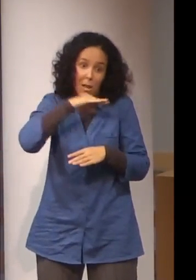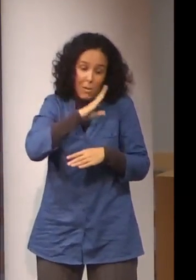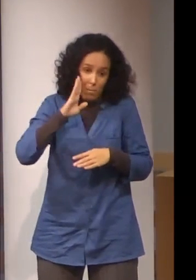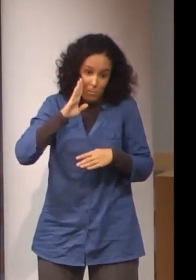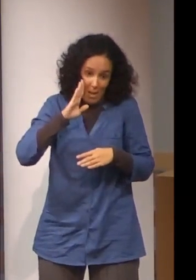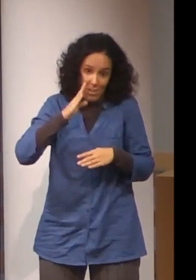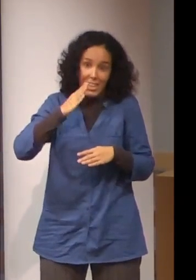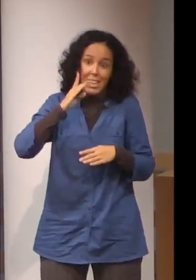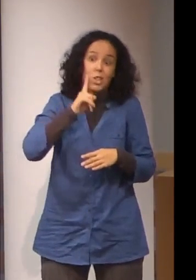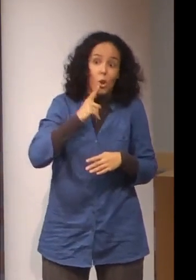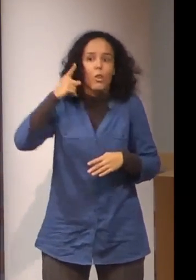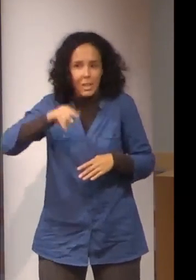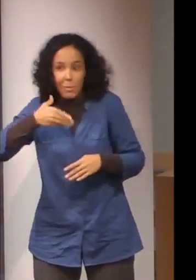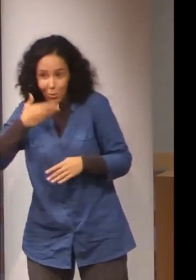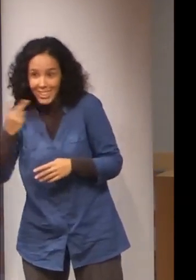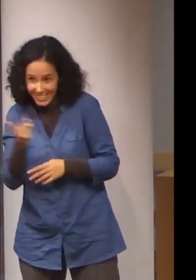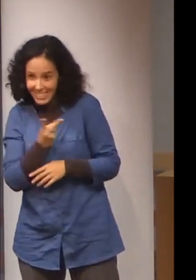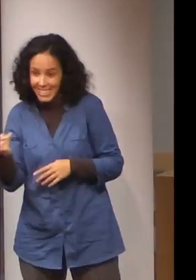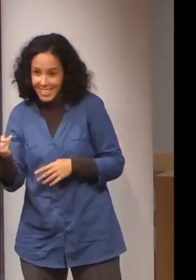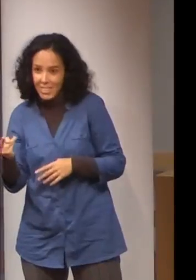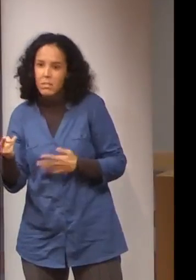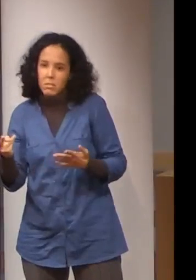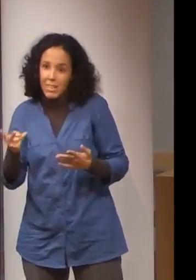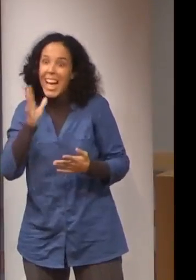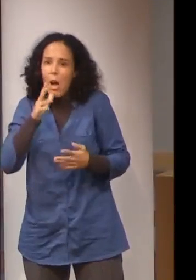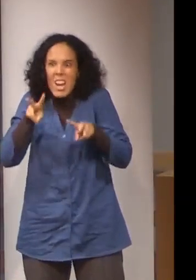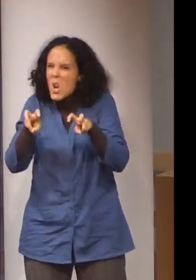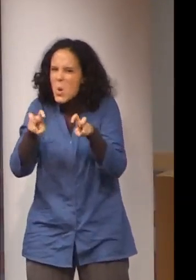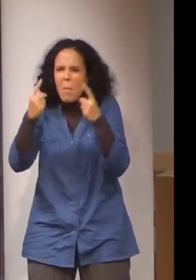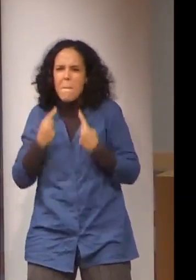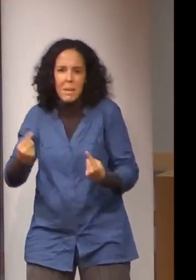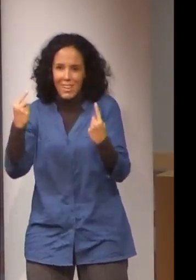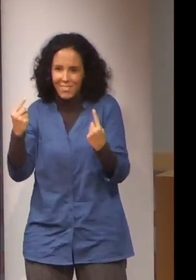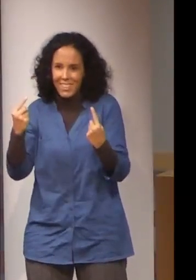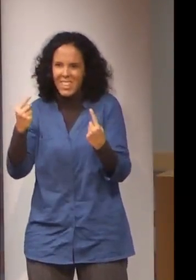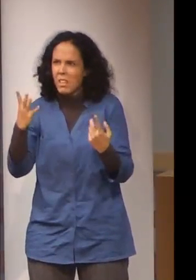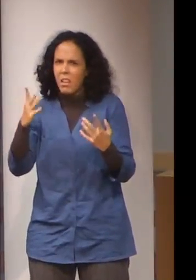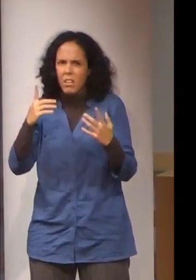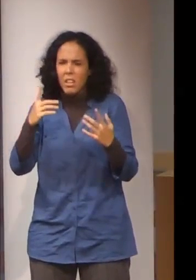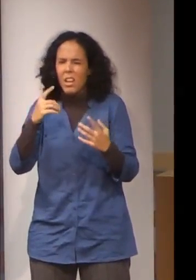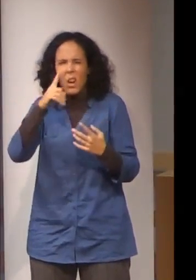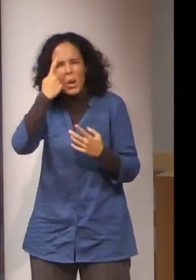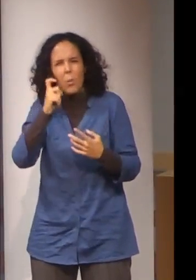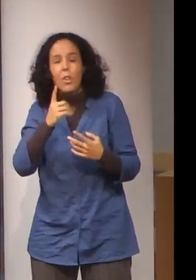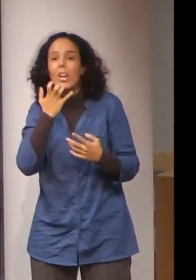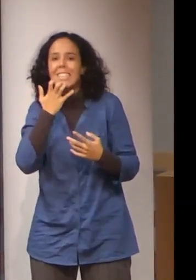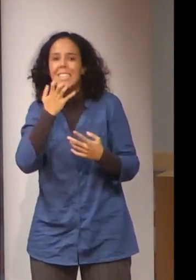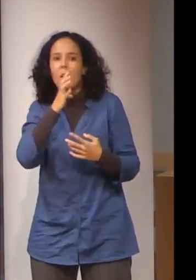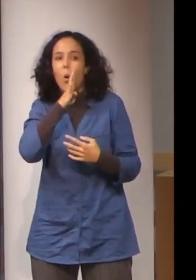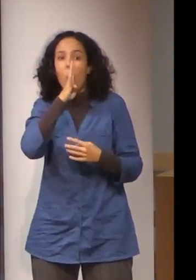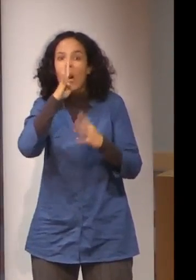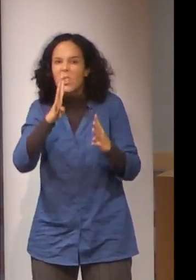material, fundamental para padres y madres sordos, pero también oyentes, material novedoso por otro lado,